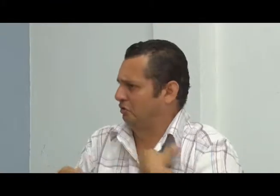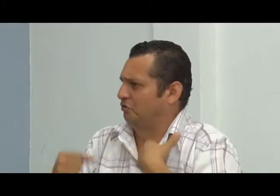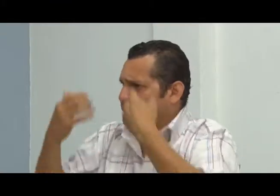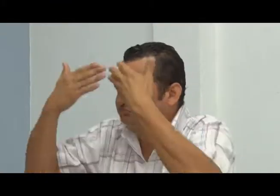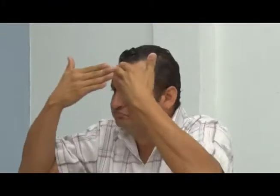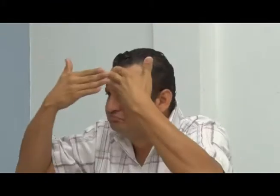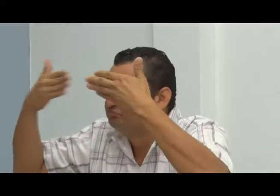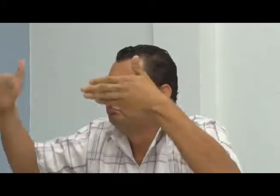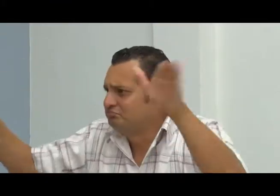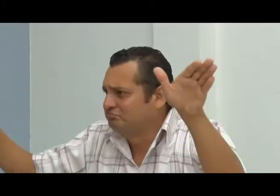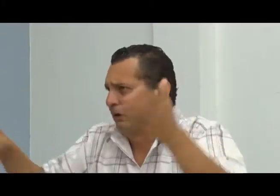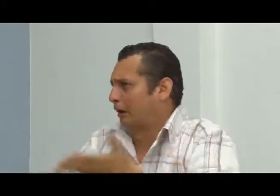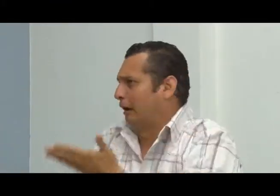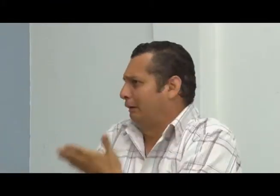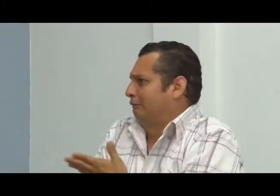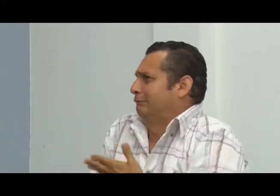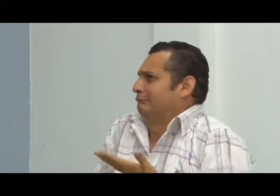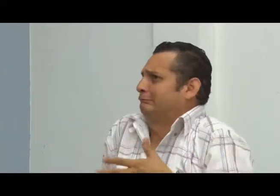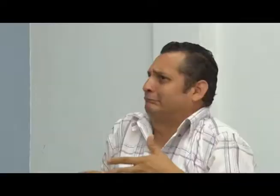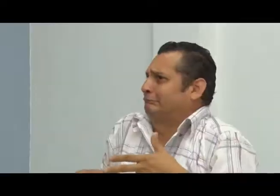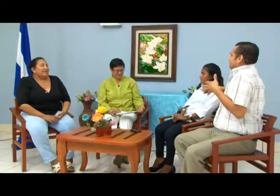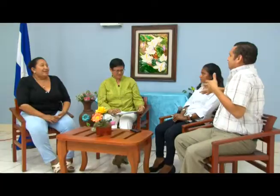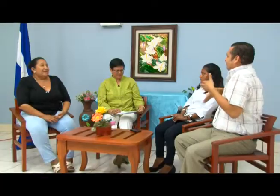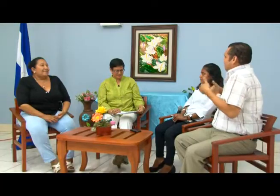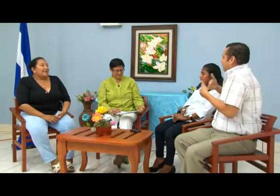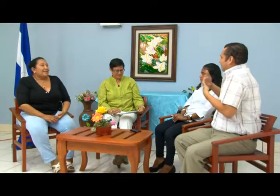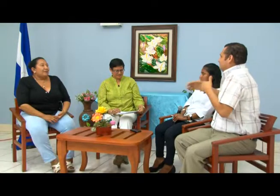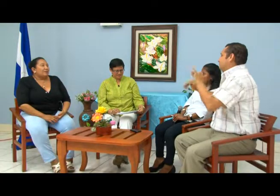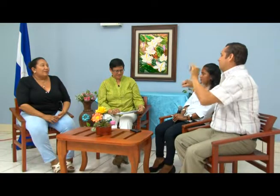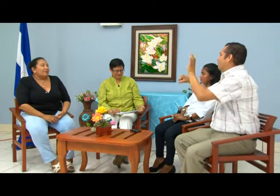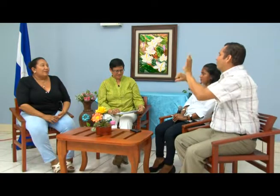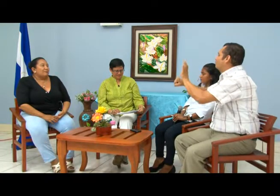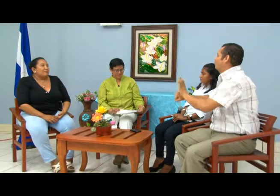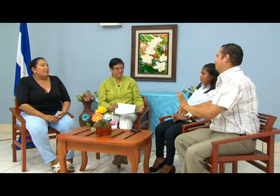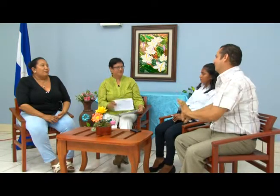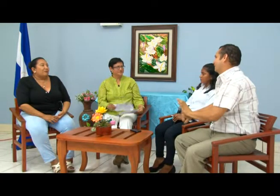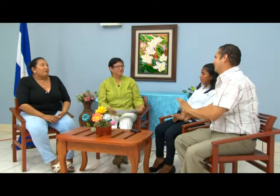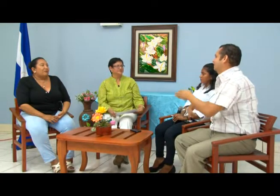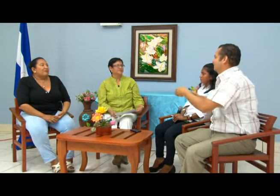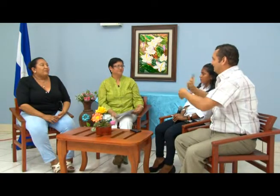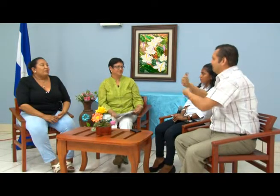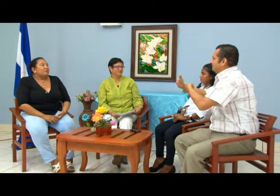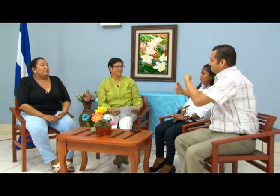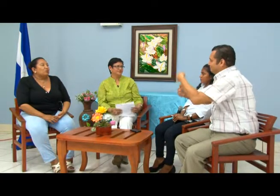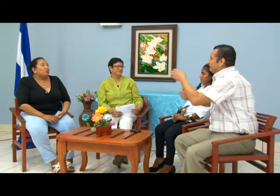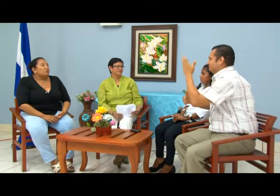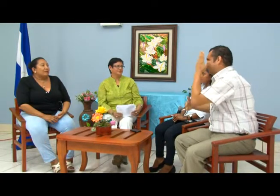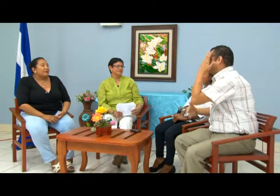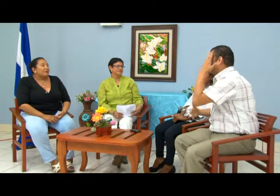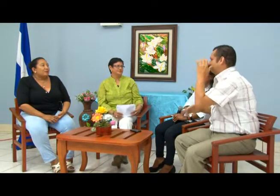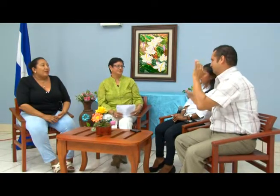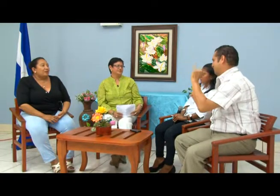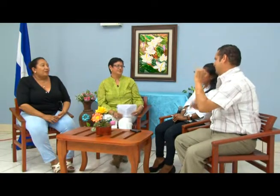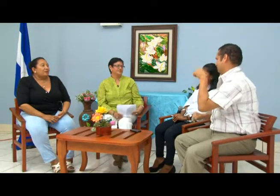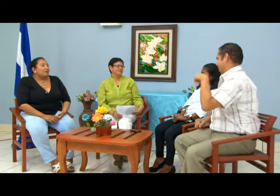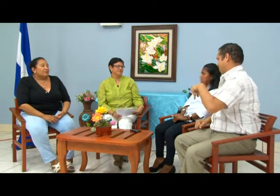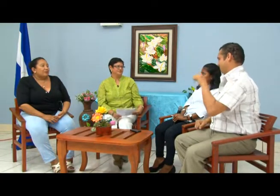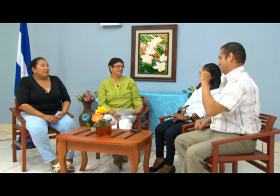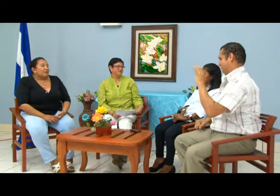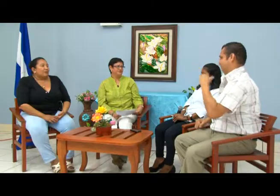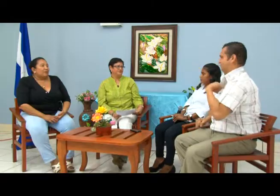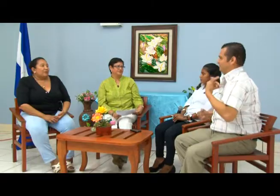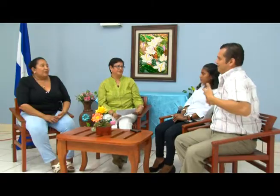sé, yo puedo, yo tengo una mente abierta. Antes tenía miedo, pero ahora ya me hice una costumbre, un